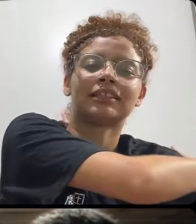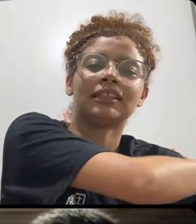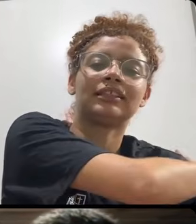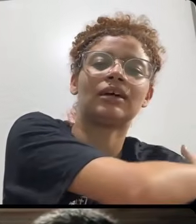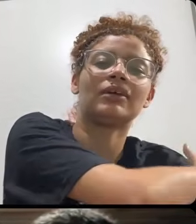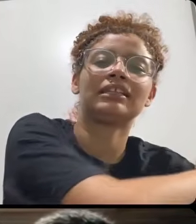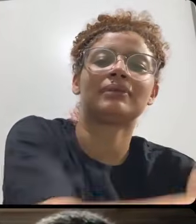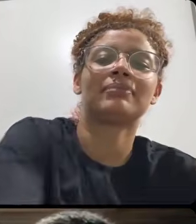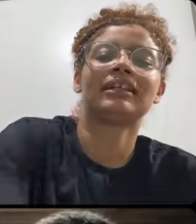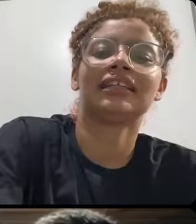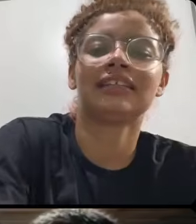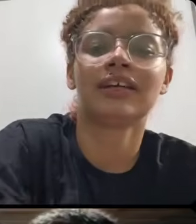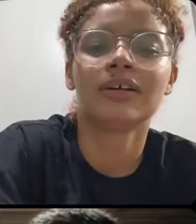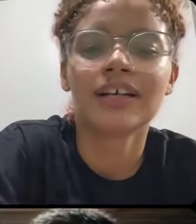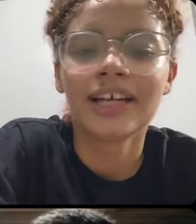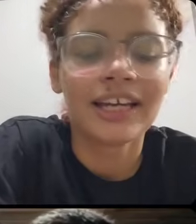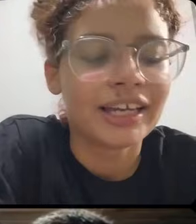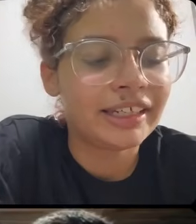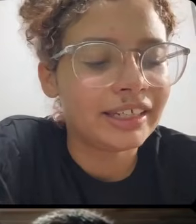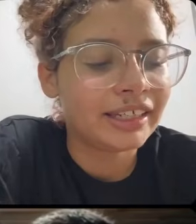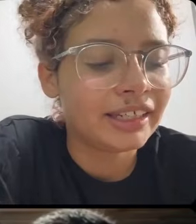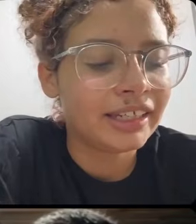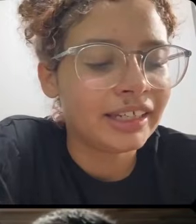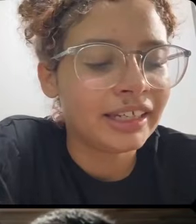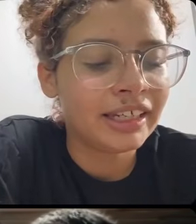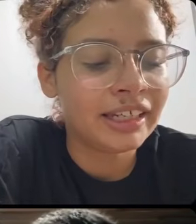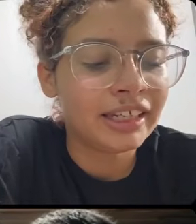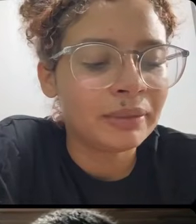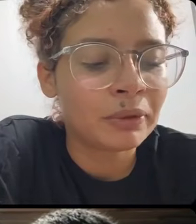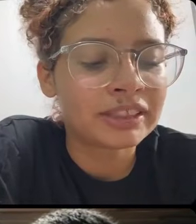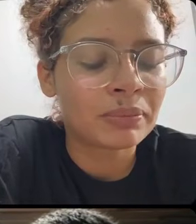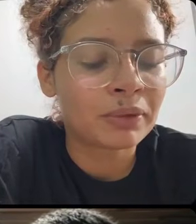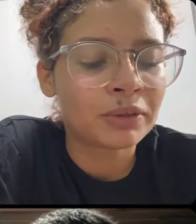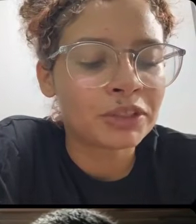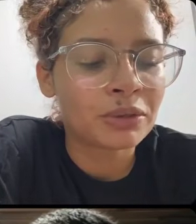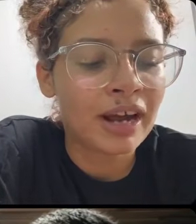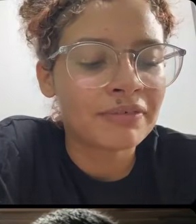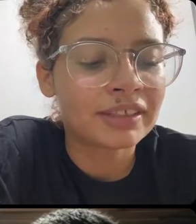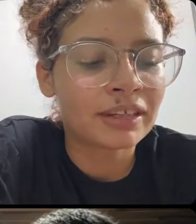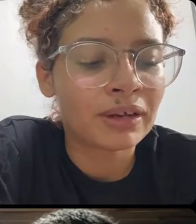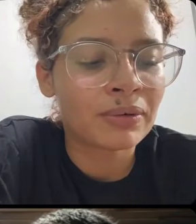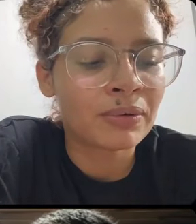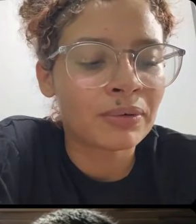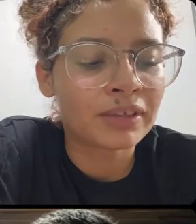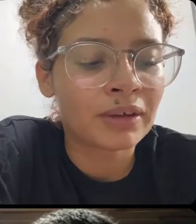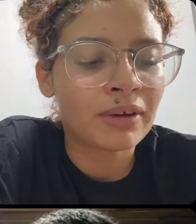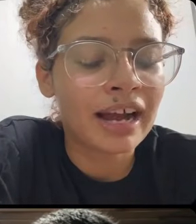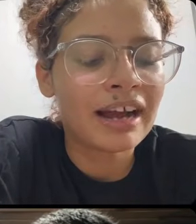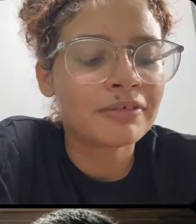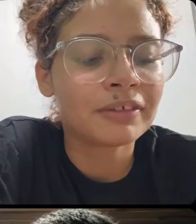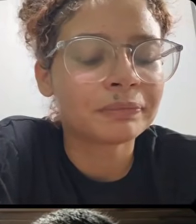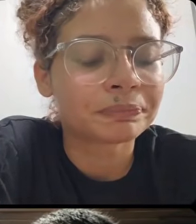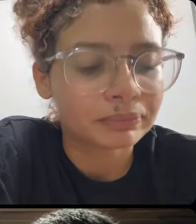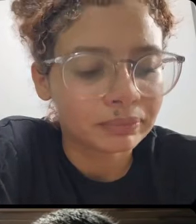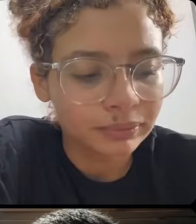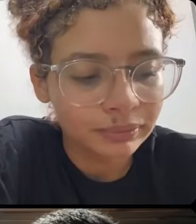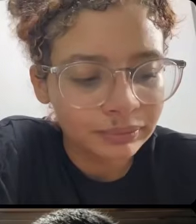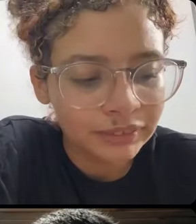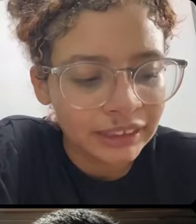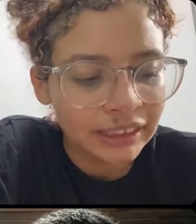Jonatas. Glória a Deus, um abraço para todos eles. Que maravilha. Por exemplo, aí hoje o Rafa tem o